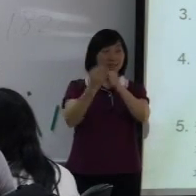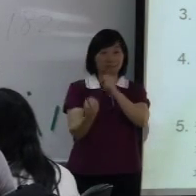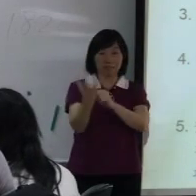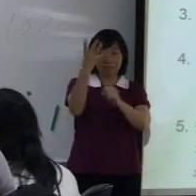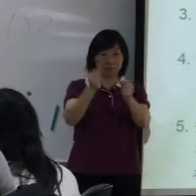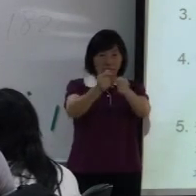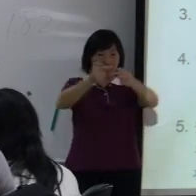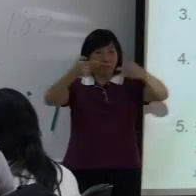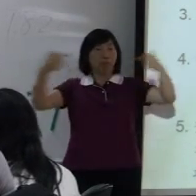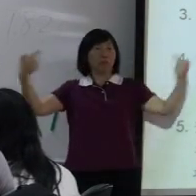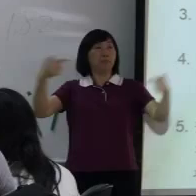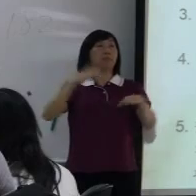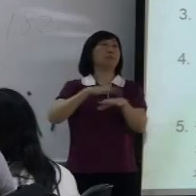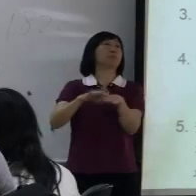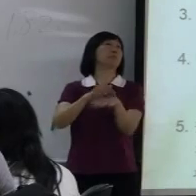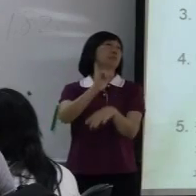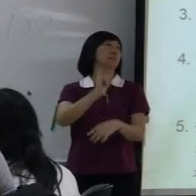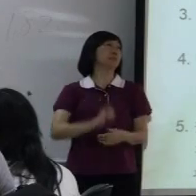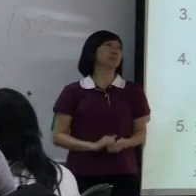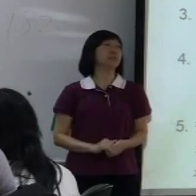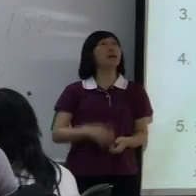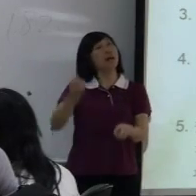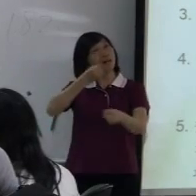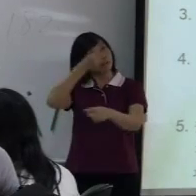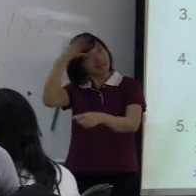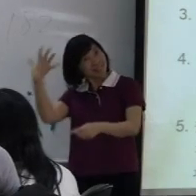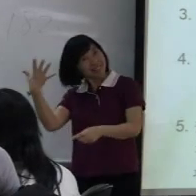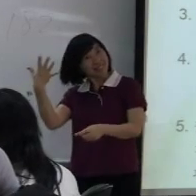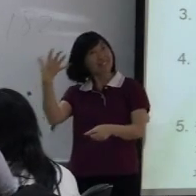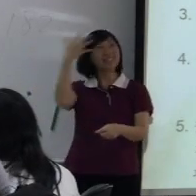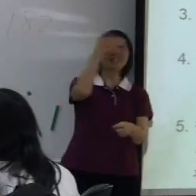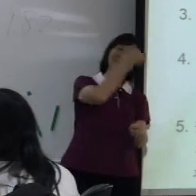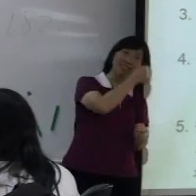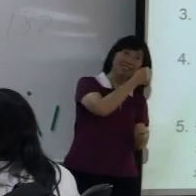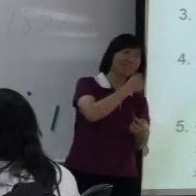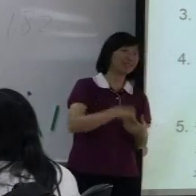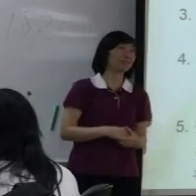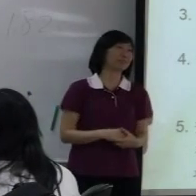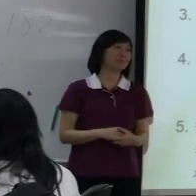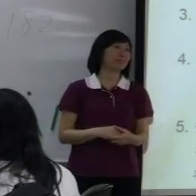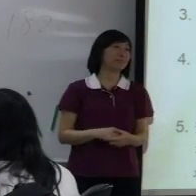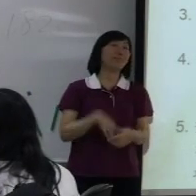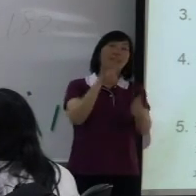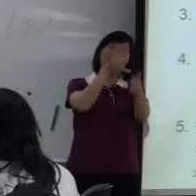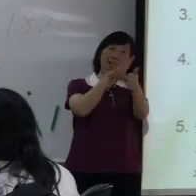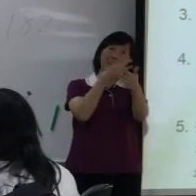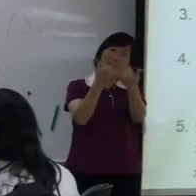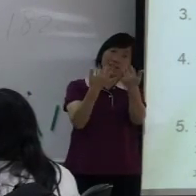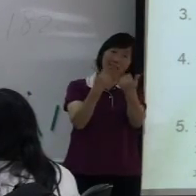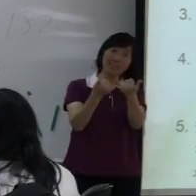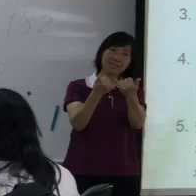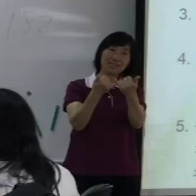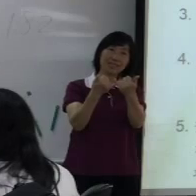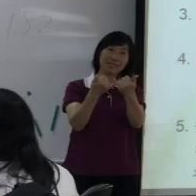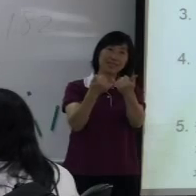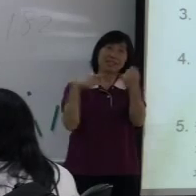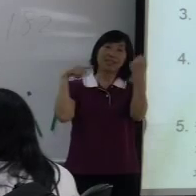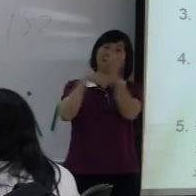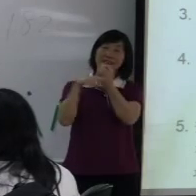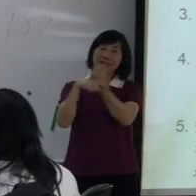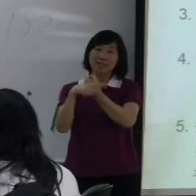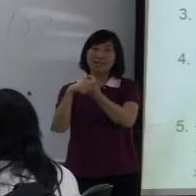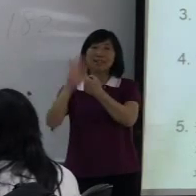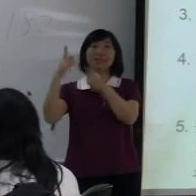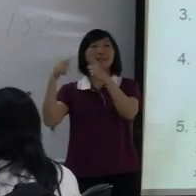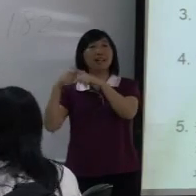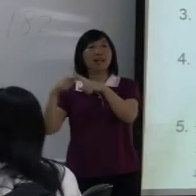流行，然后年轻人也好，老年人也好，学生也好，研究者也